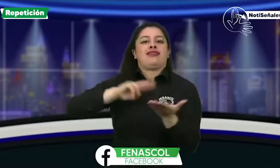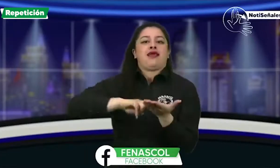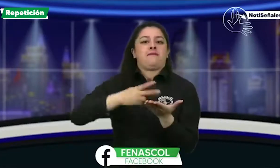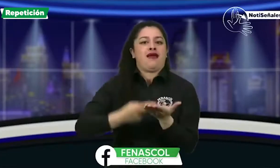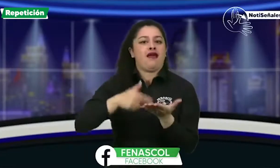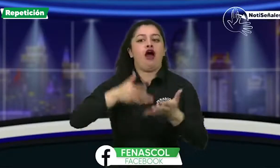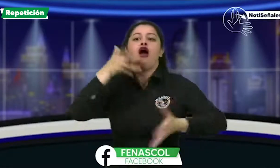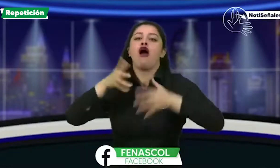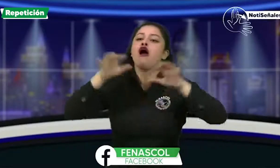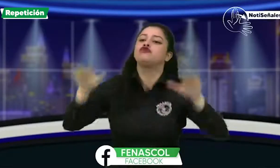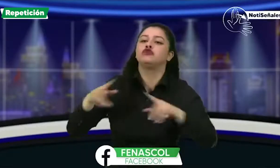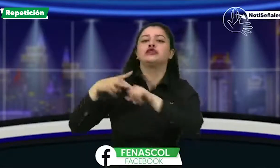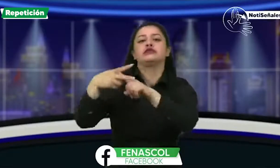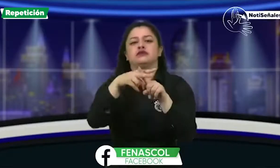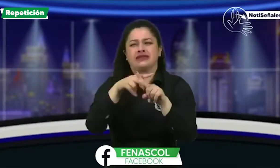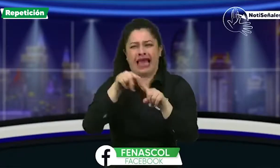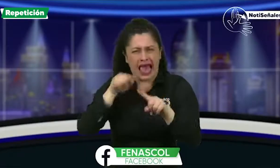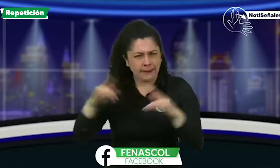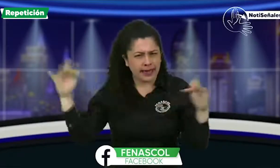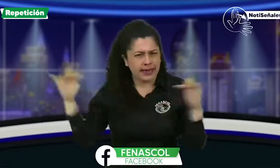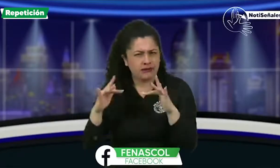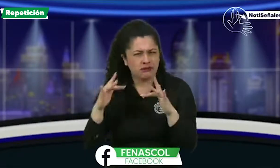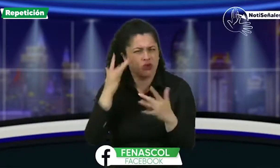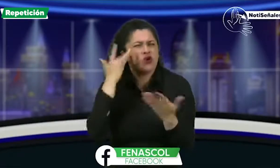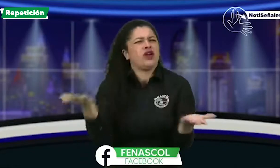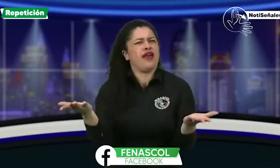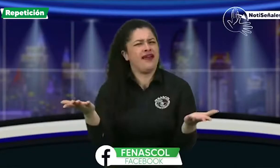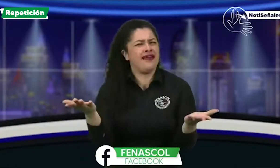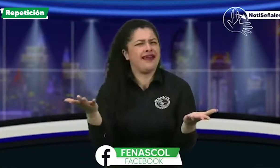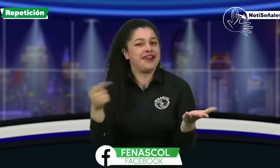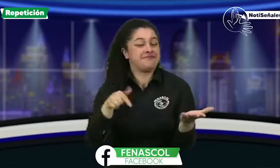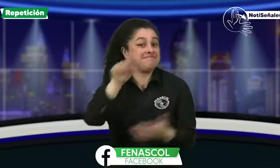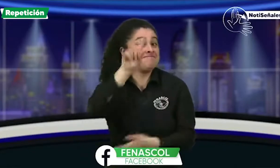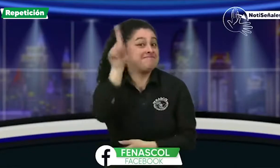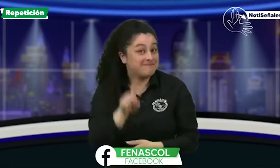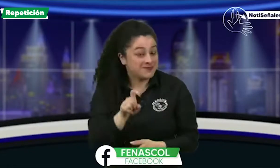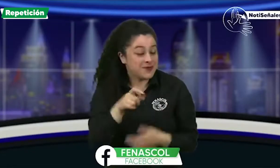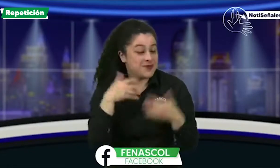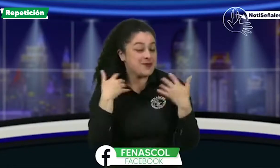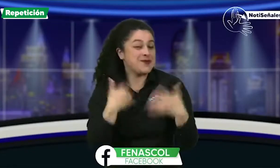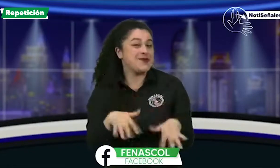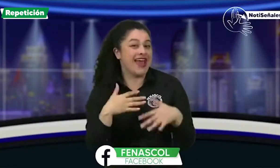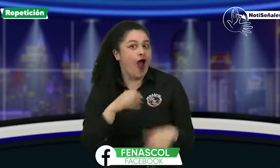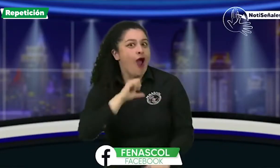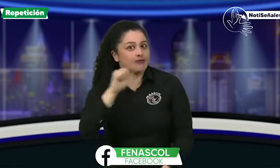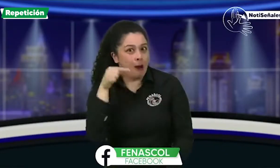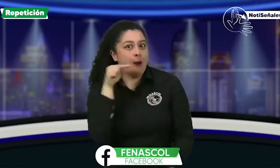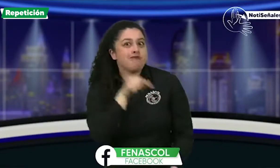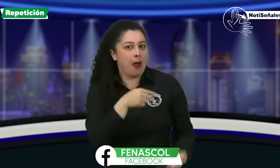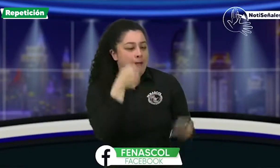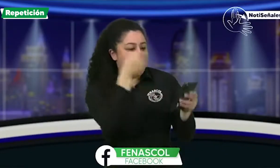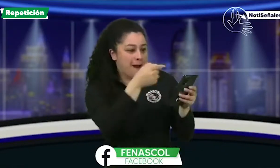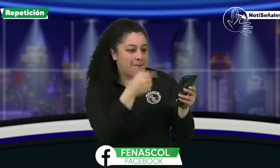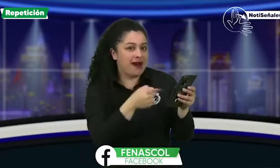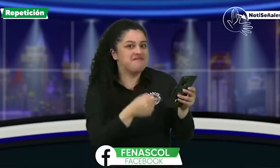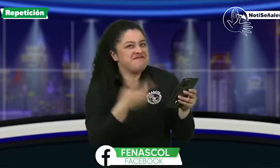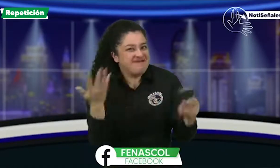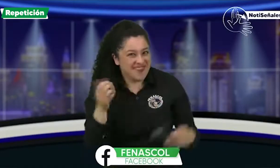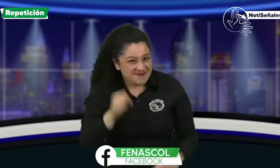también sale el tallerista dando el taller. ¿Por qué esta situación nos hace esta pregunta?